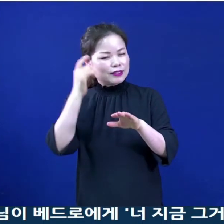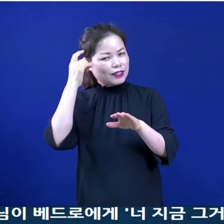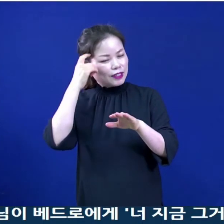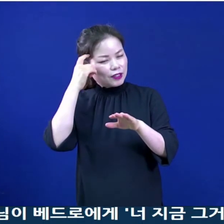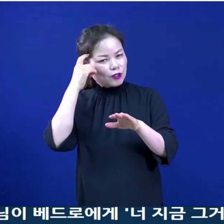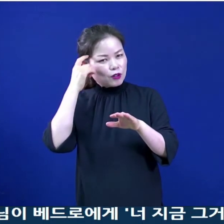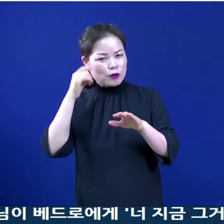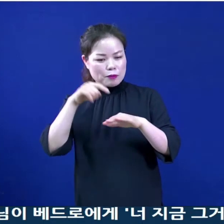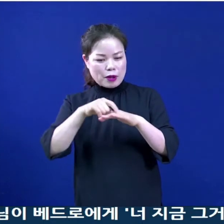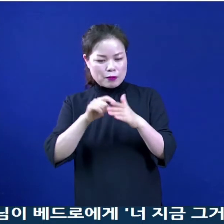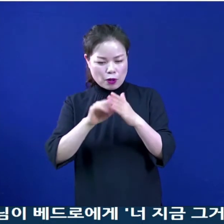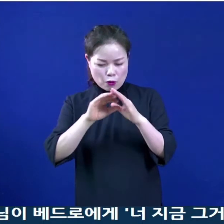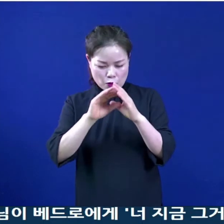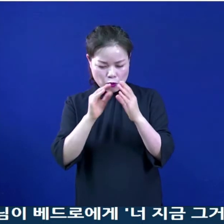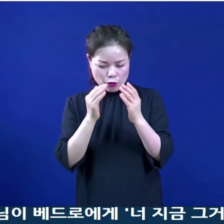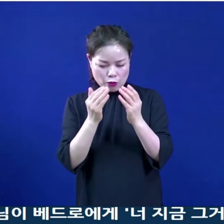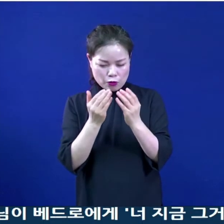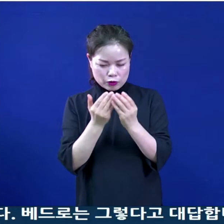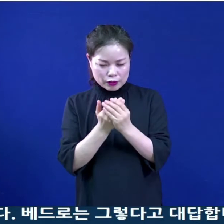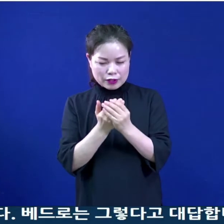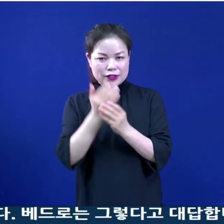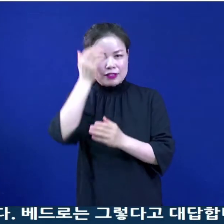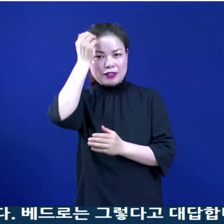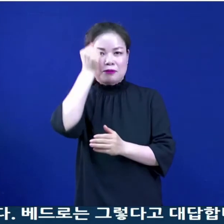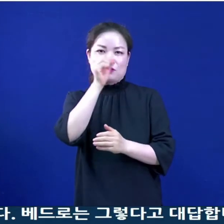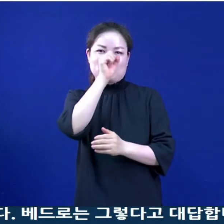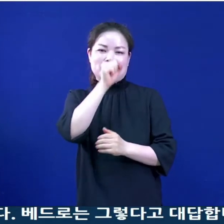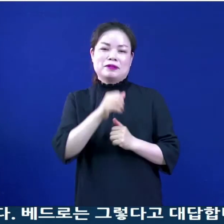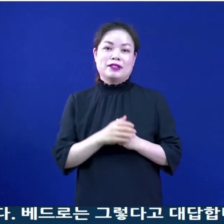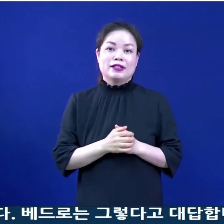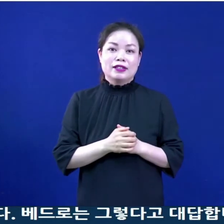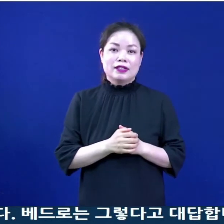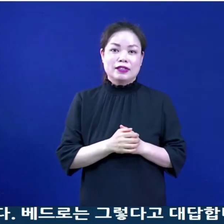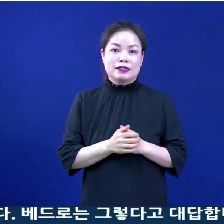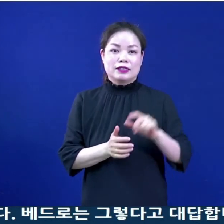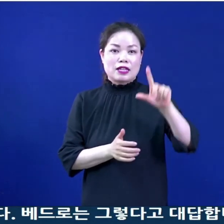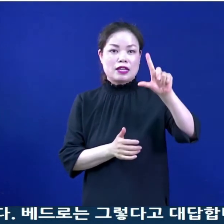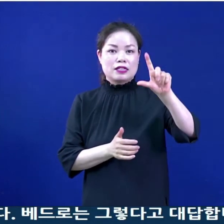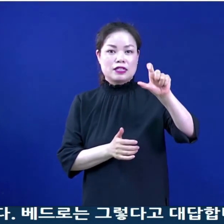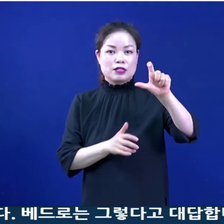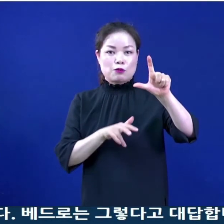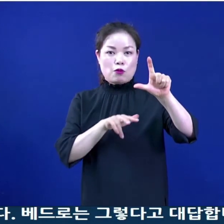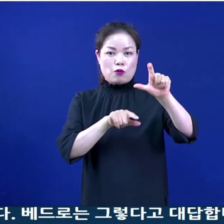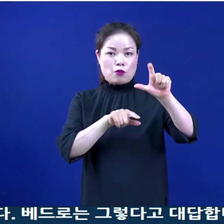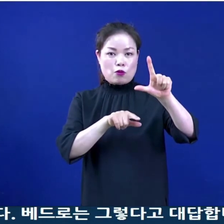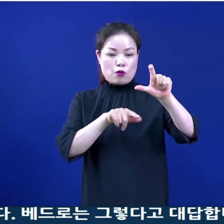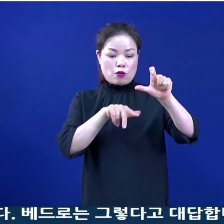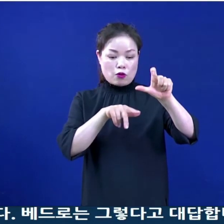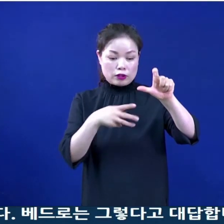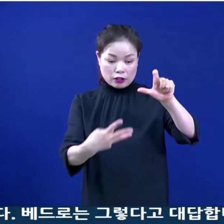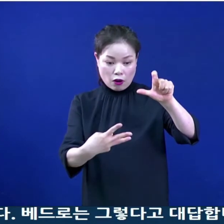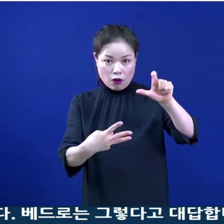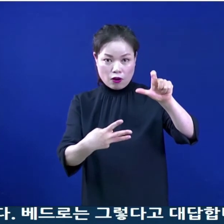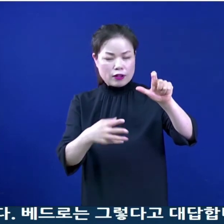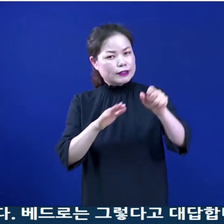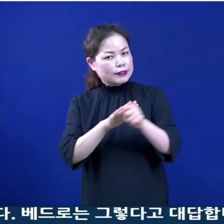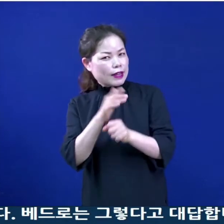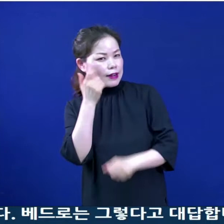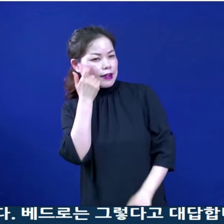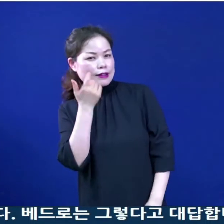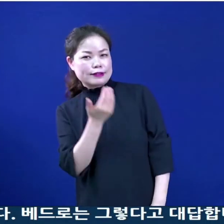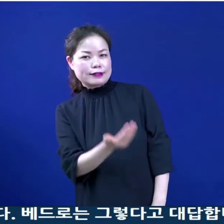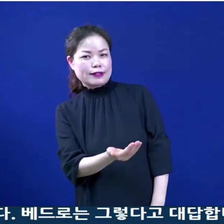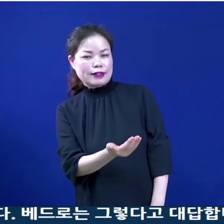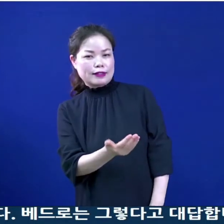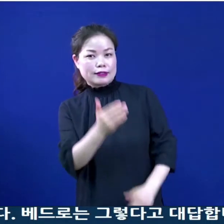마음속에 온전히 잘 담고 갔으면 좋겠습니다. 15절을 보면 사랑하느냐라는 질문에 뭐 한